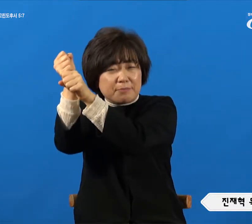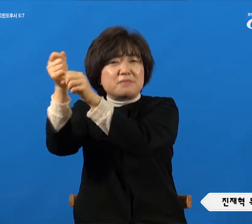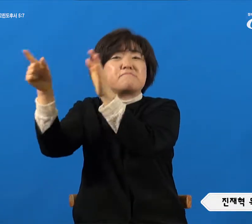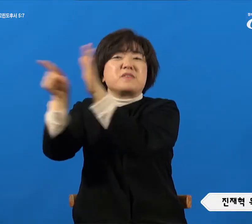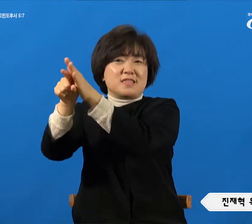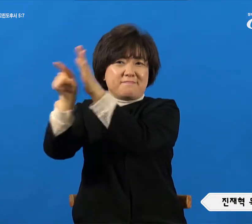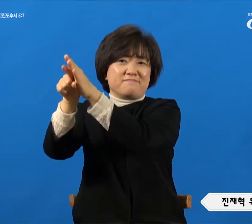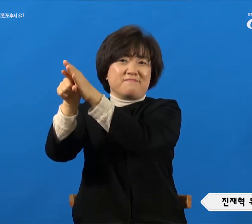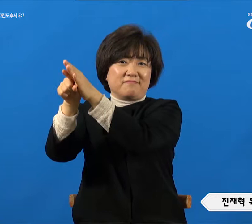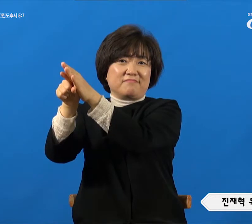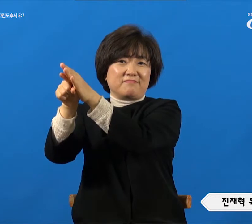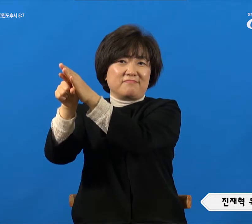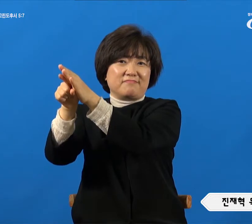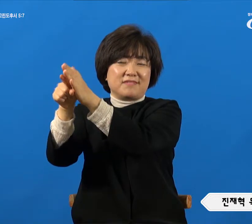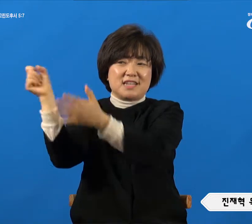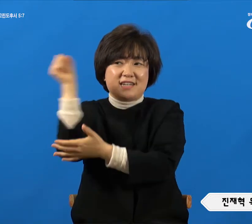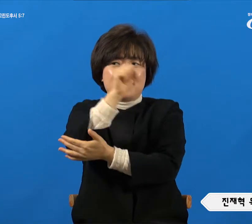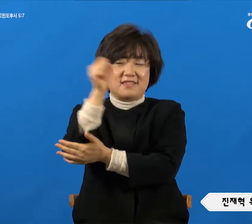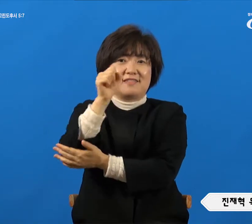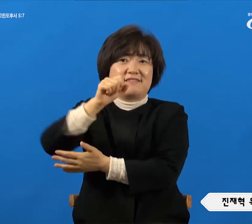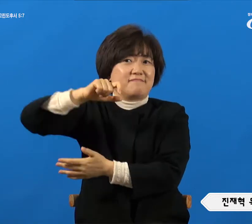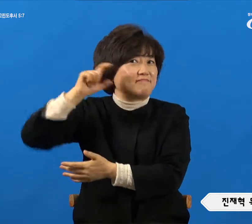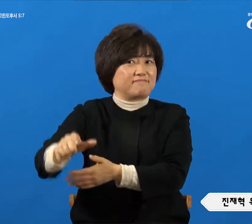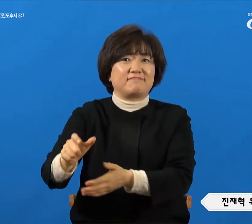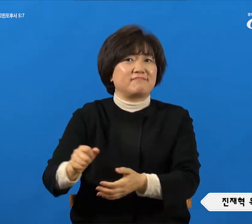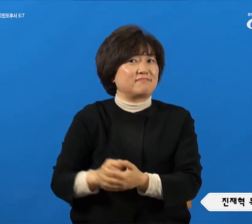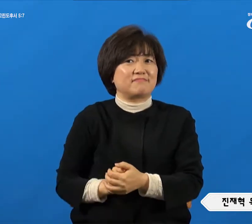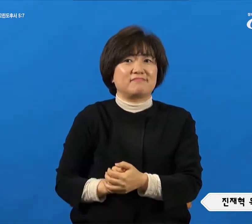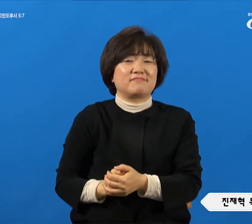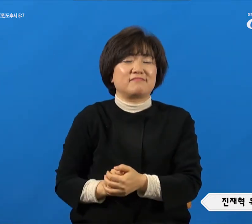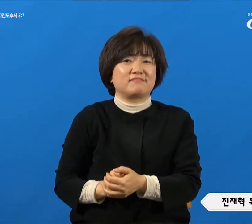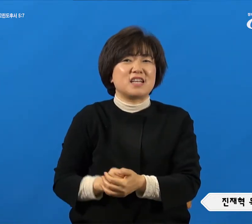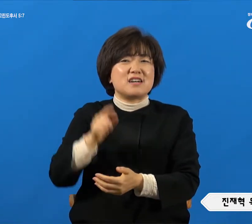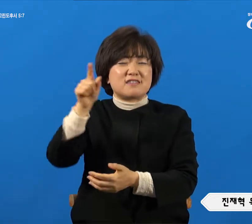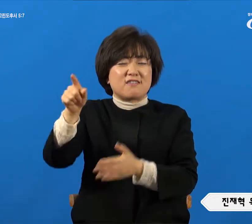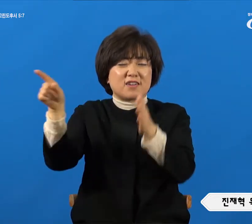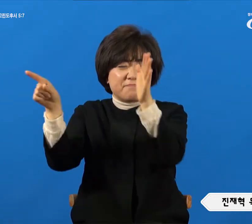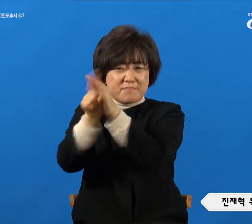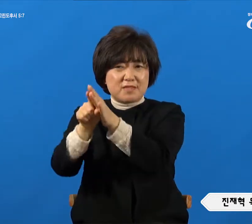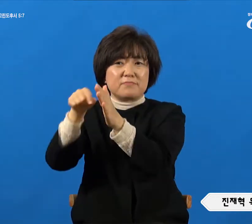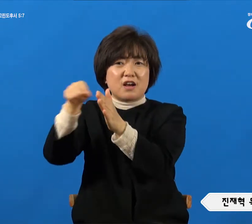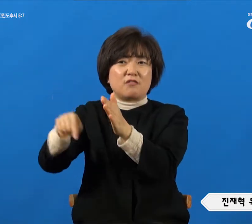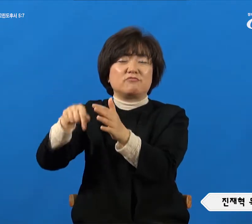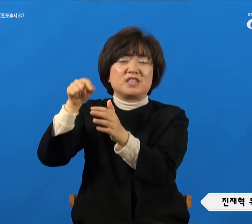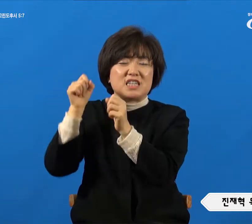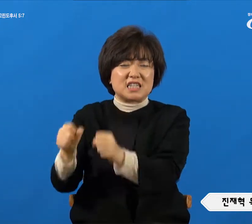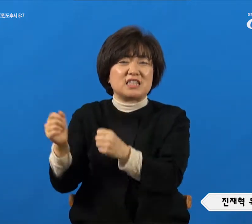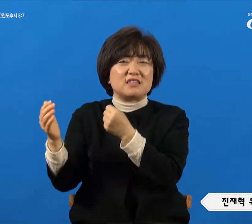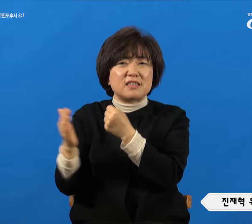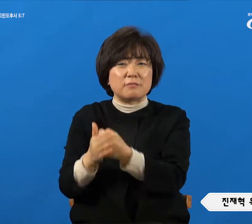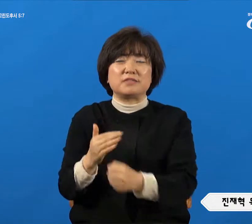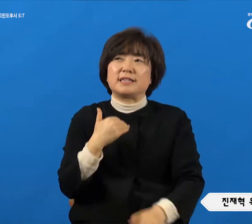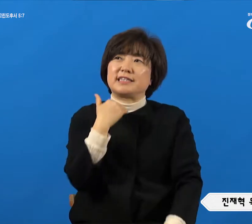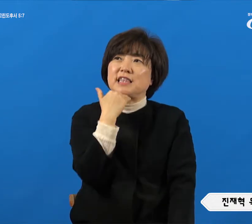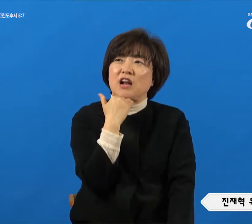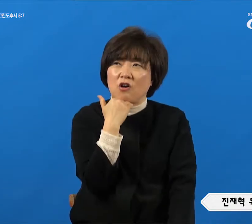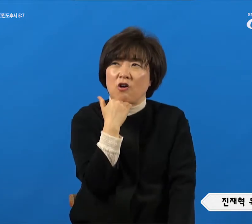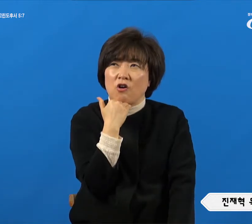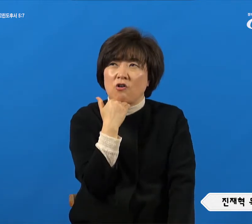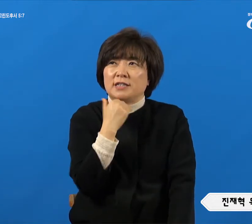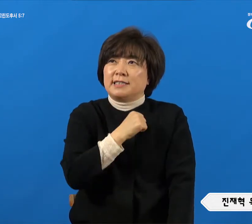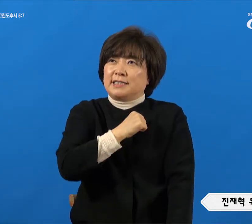붙잡는 믿음, 흔들리지 않습니다. 그렇게 이 믿음 가운데 있기 때문에 기다릴 수